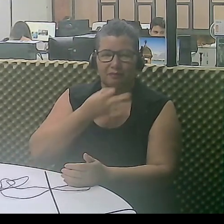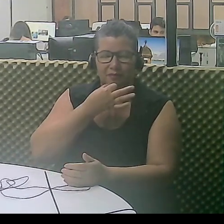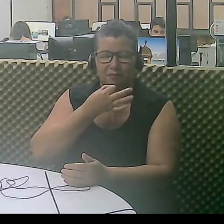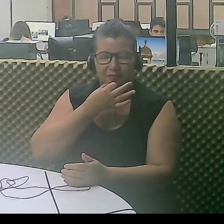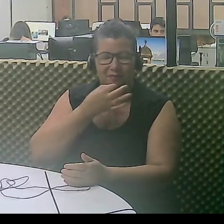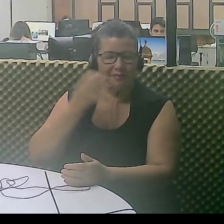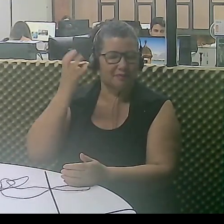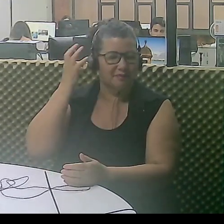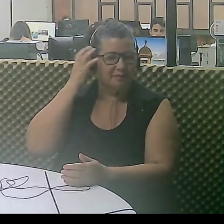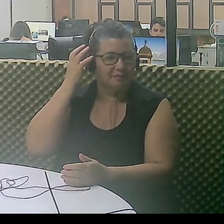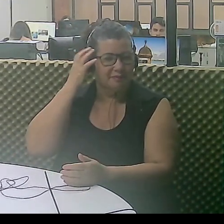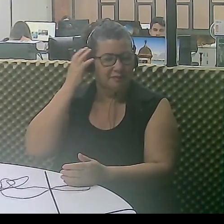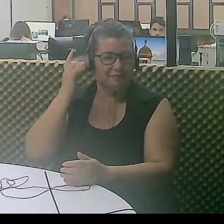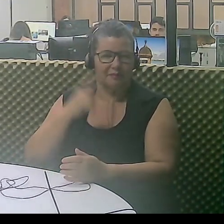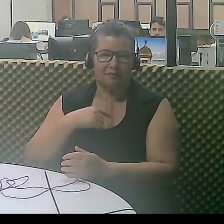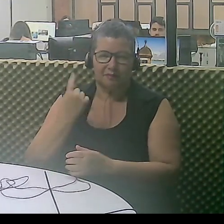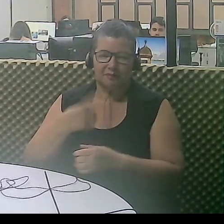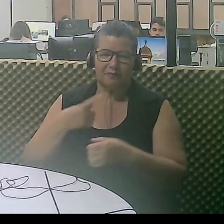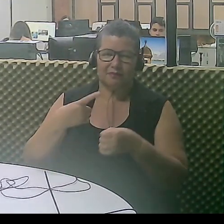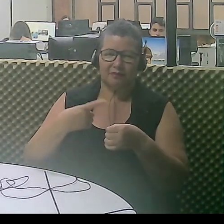Rádio Nossa Cidade.